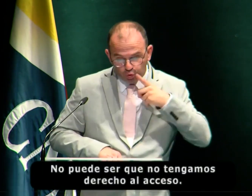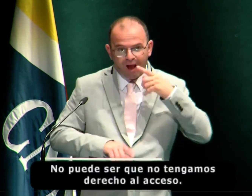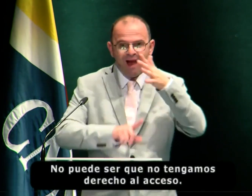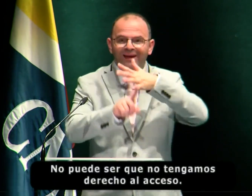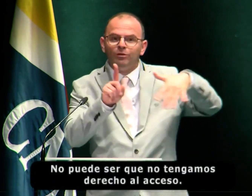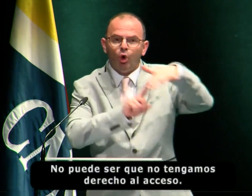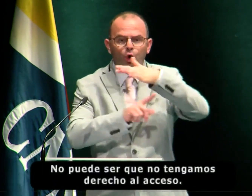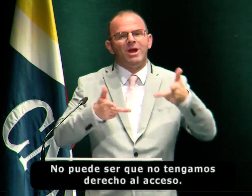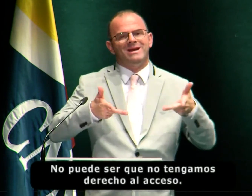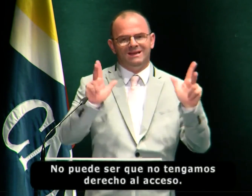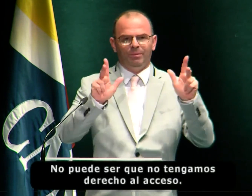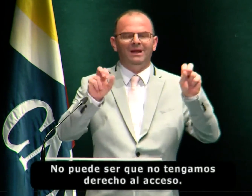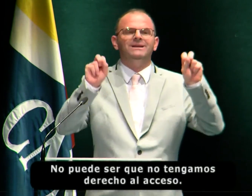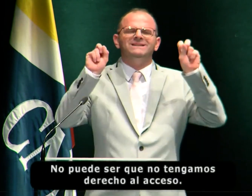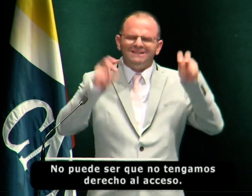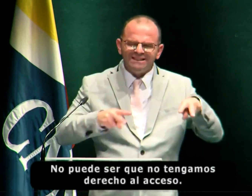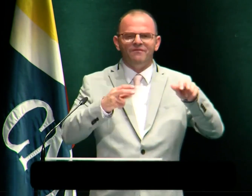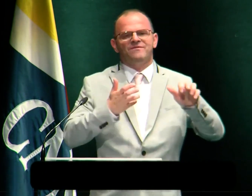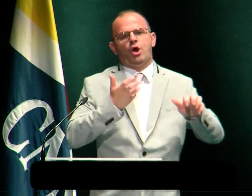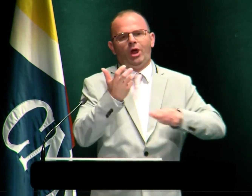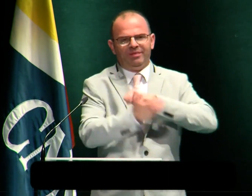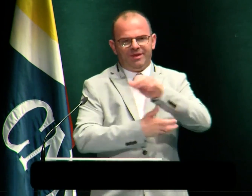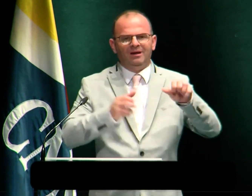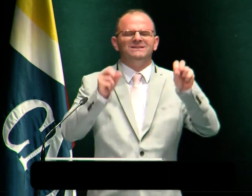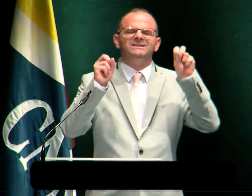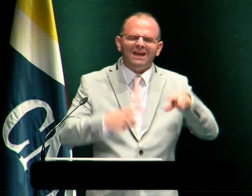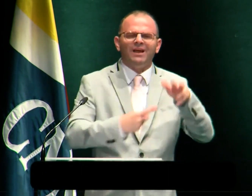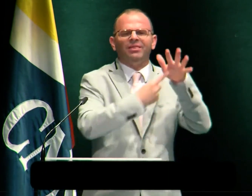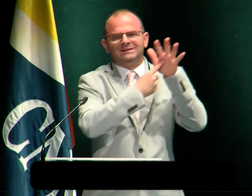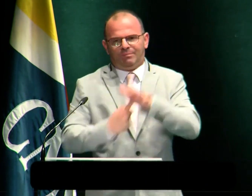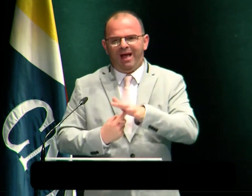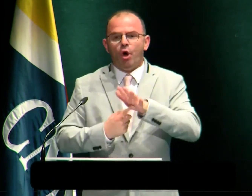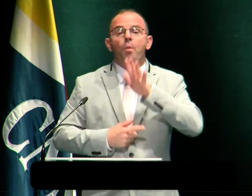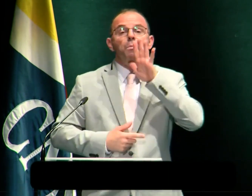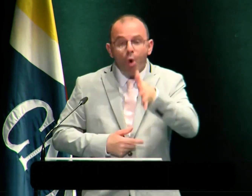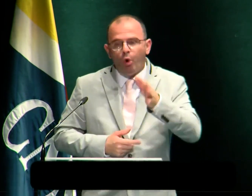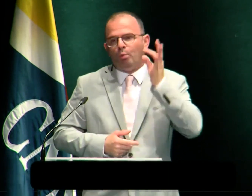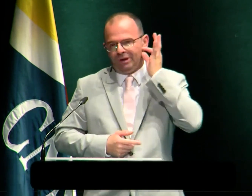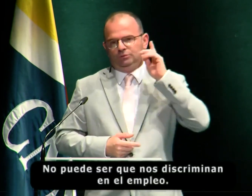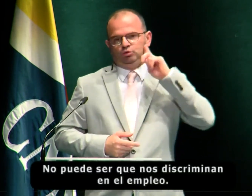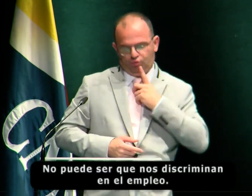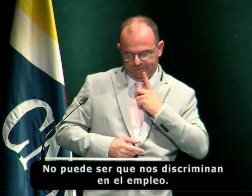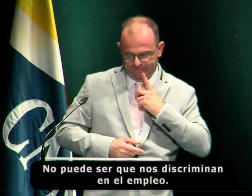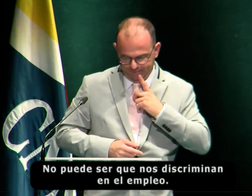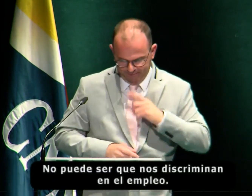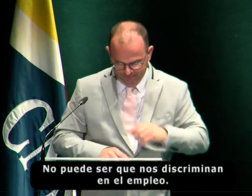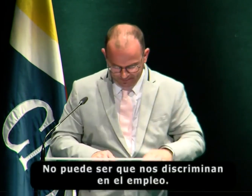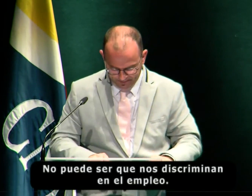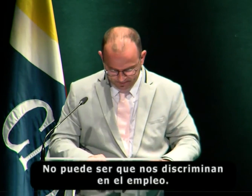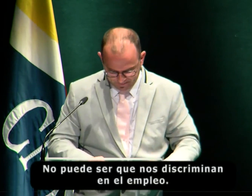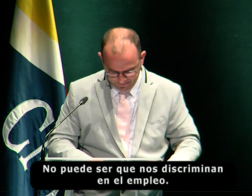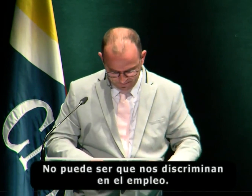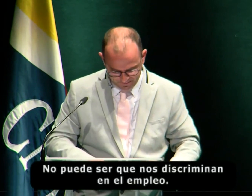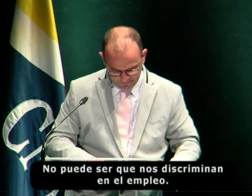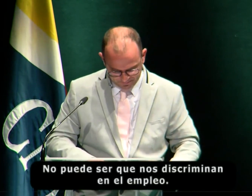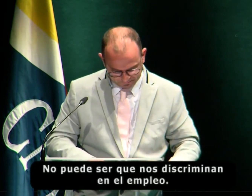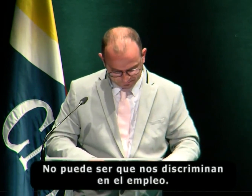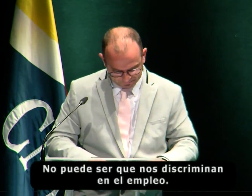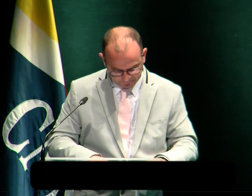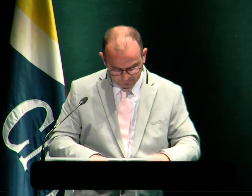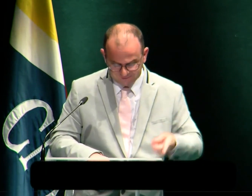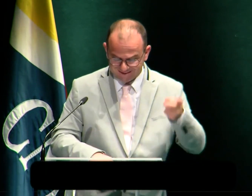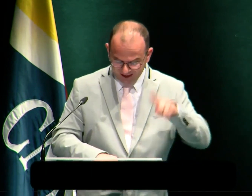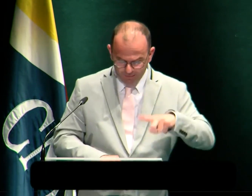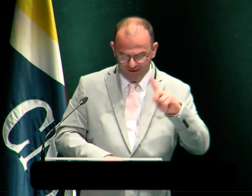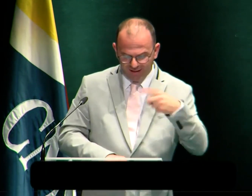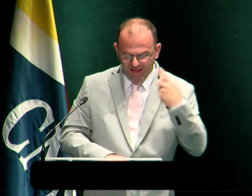a las mujeres y a las niñas sordas a estar en un entorno libre, sin violencia y sin discriminación, solo por el hecho de ser mujeres